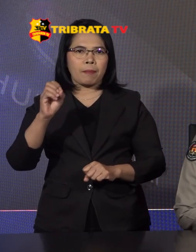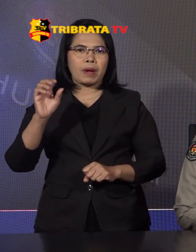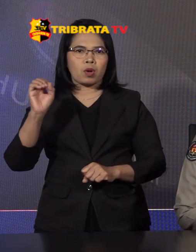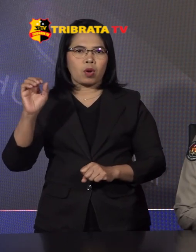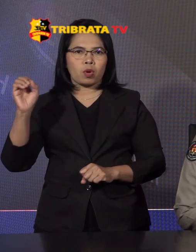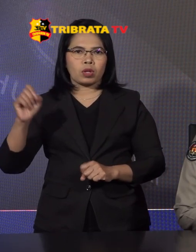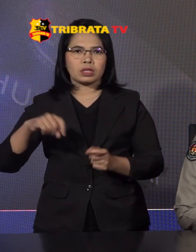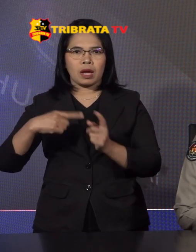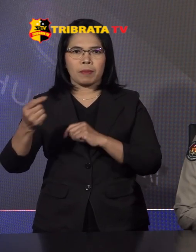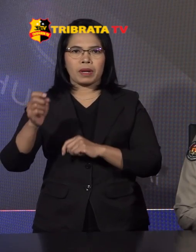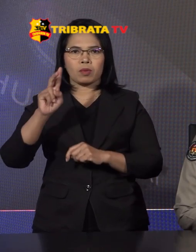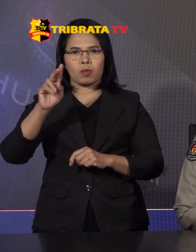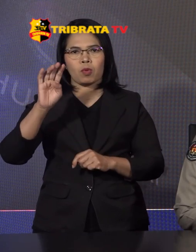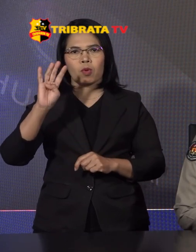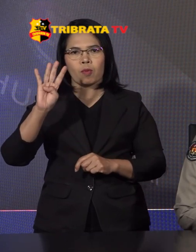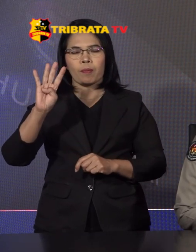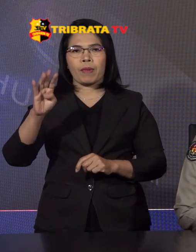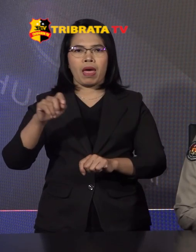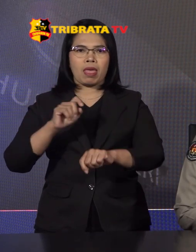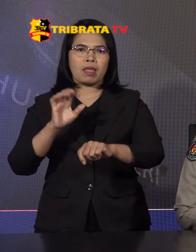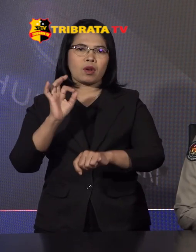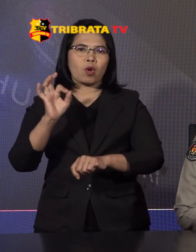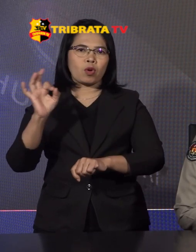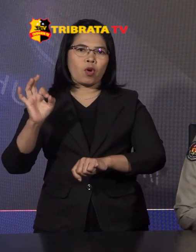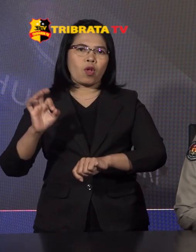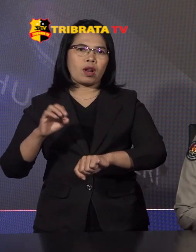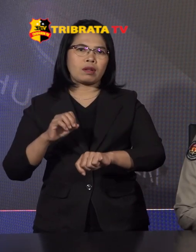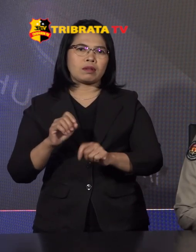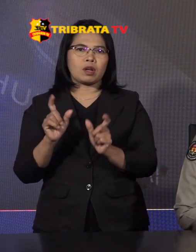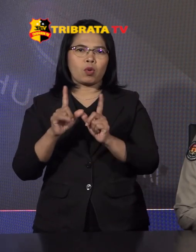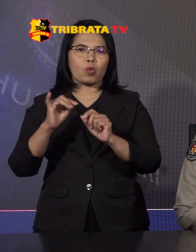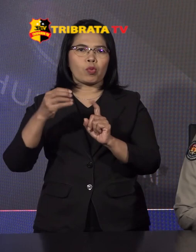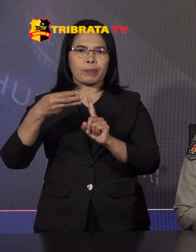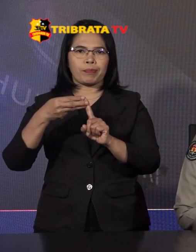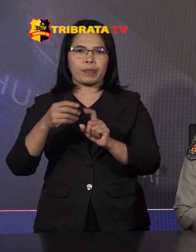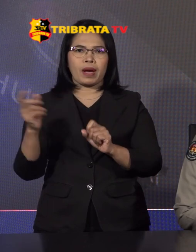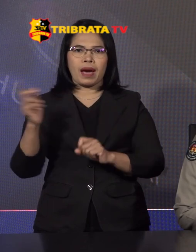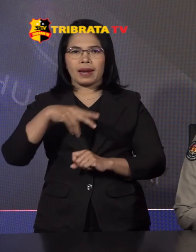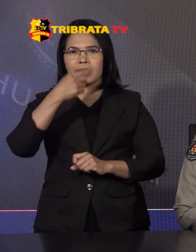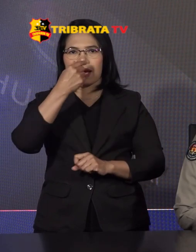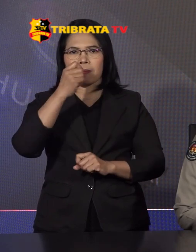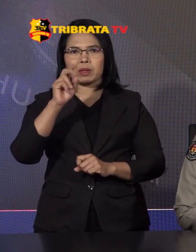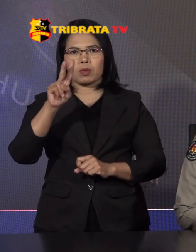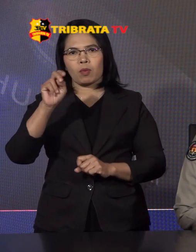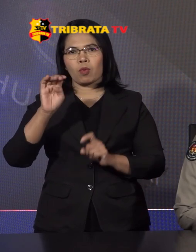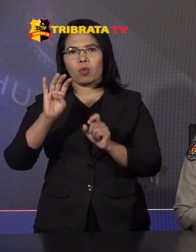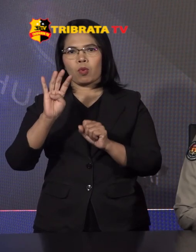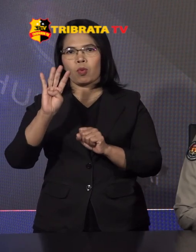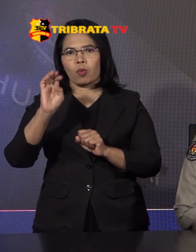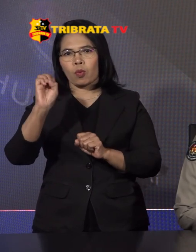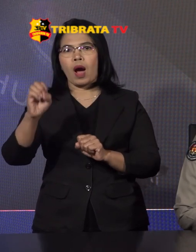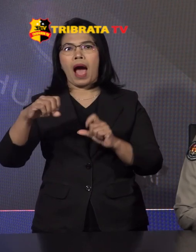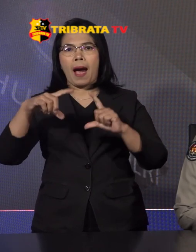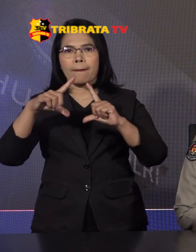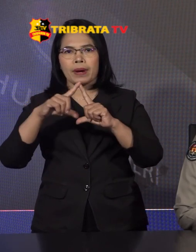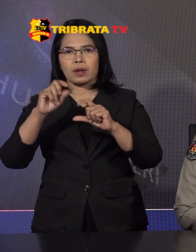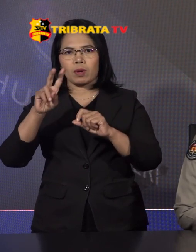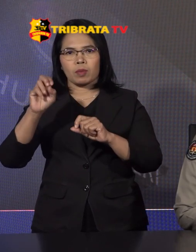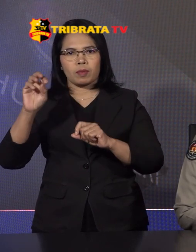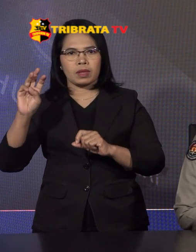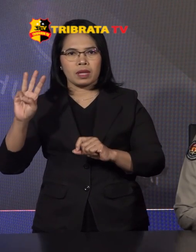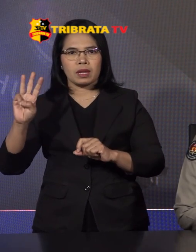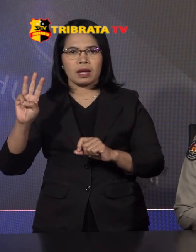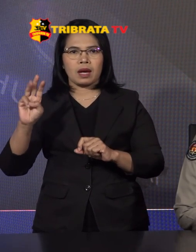dengan 2400 Waktu Indonesia Barat kamis 20 April 2023